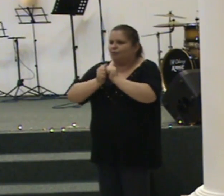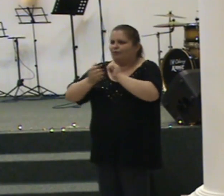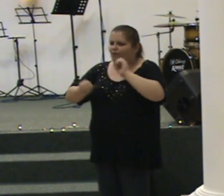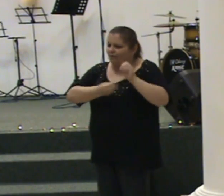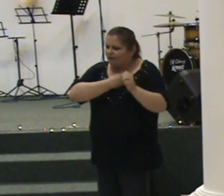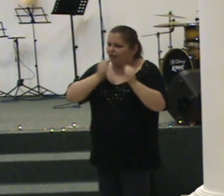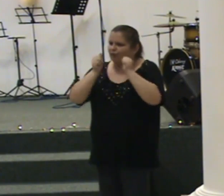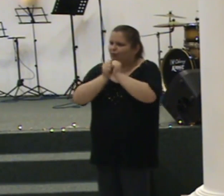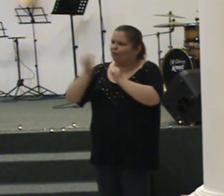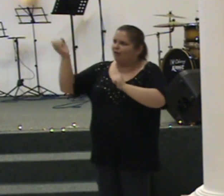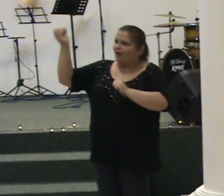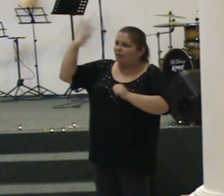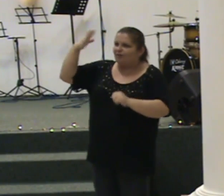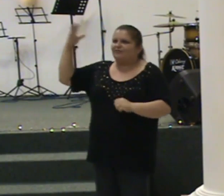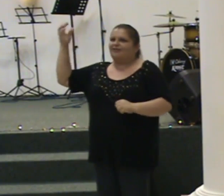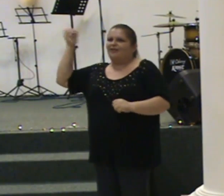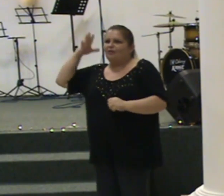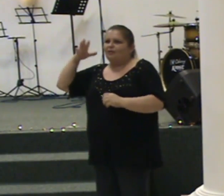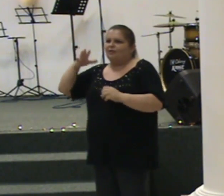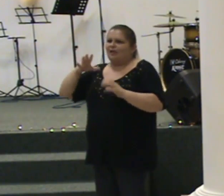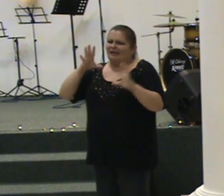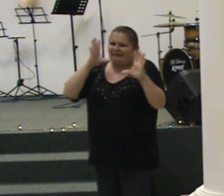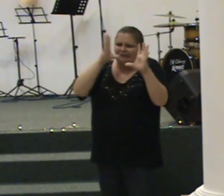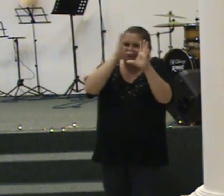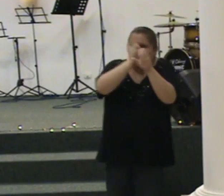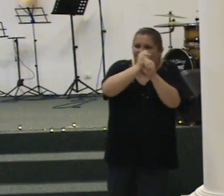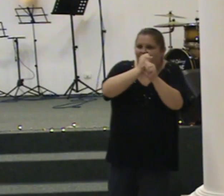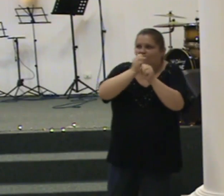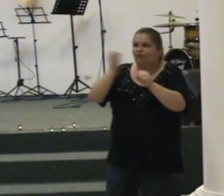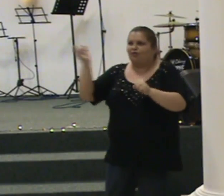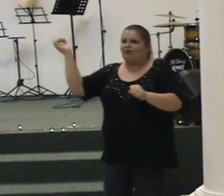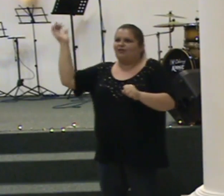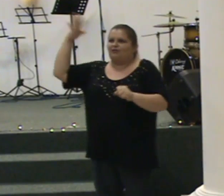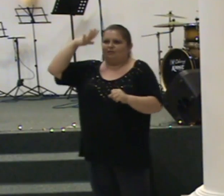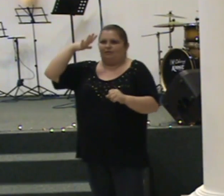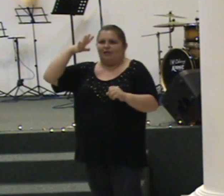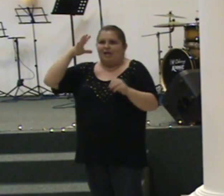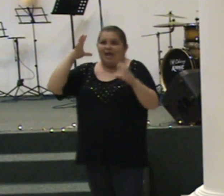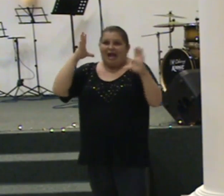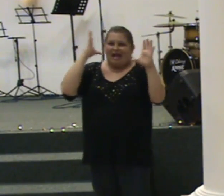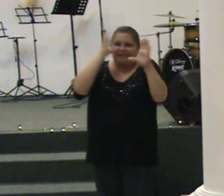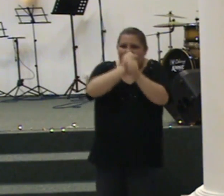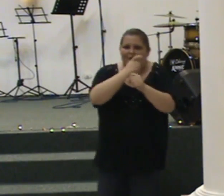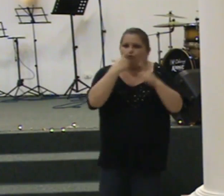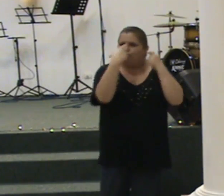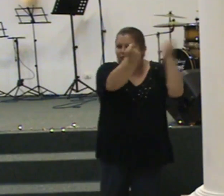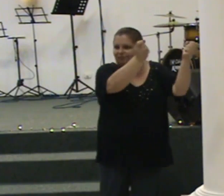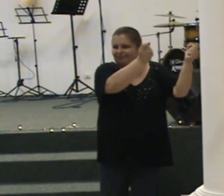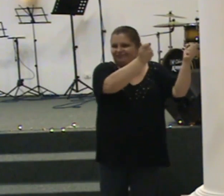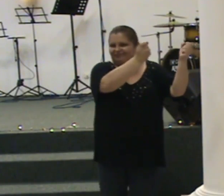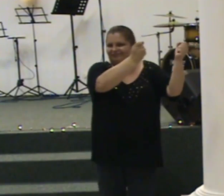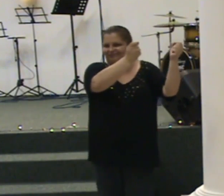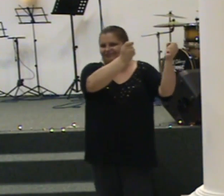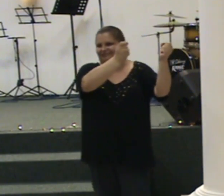dos homens, e a luz resplandece nas trevas, e as trevas não prevaleceram contra ele. Irmãos,